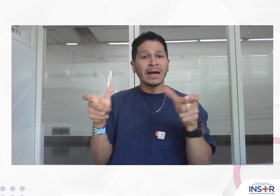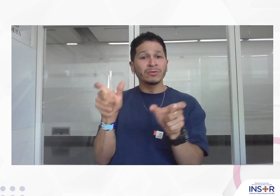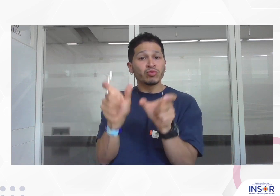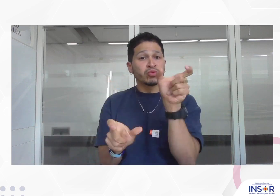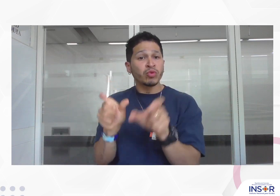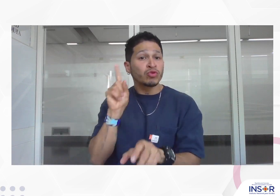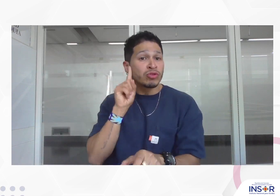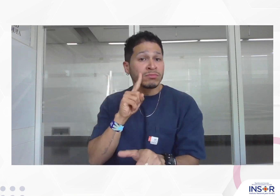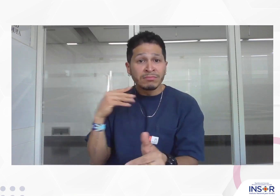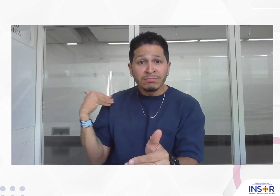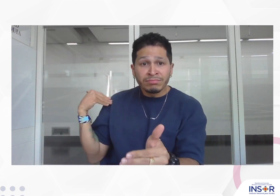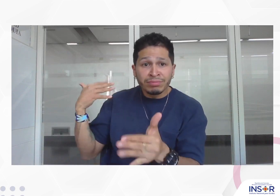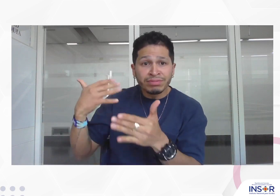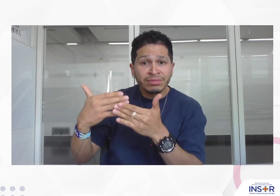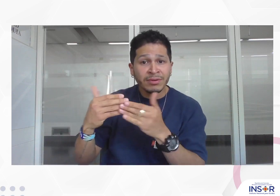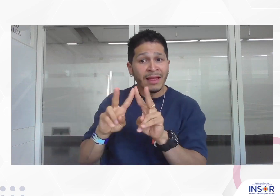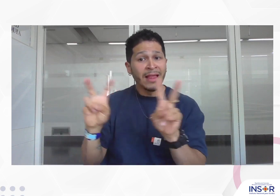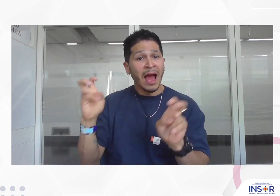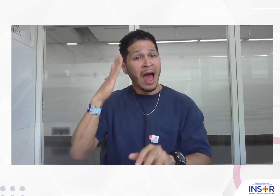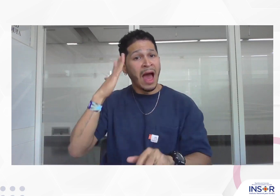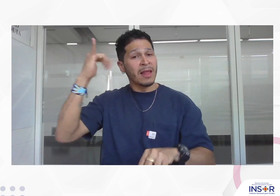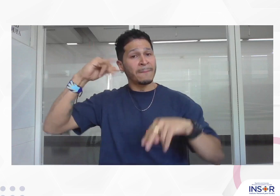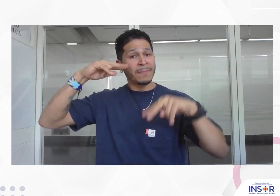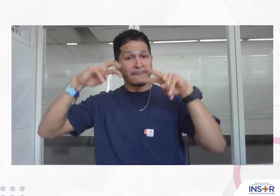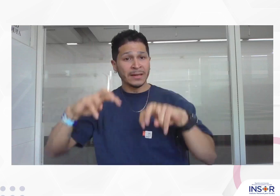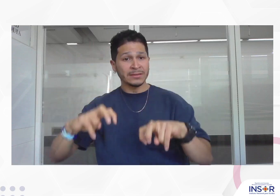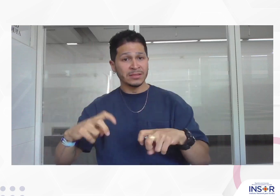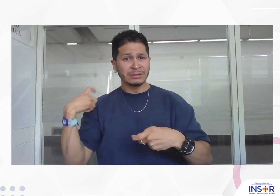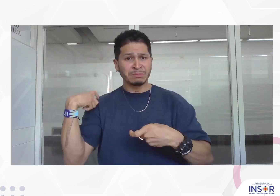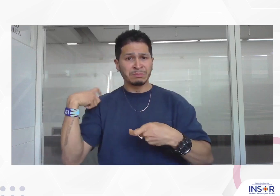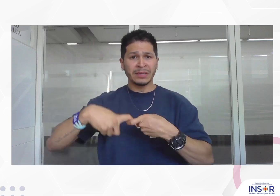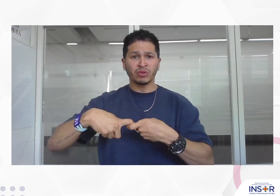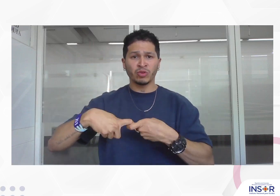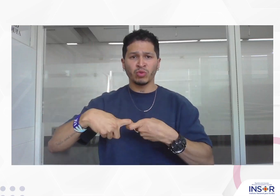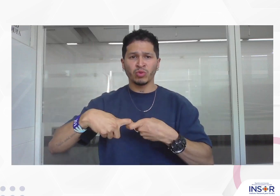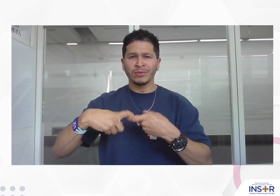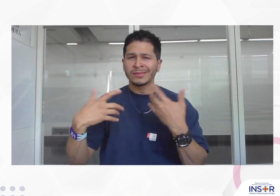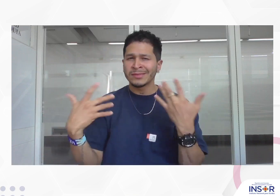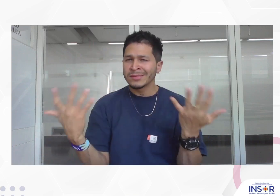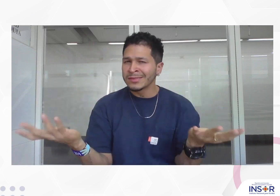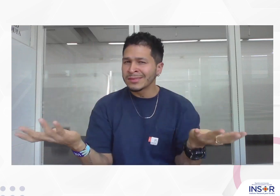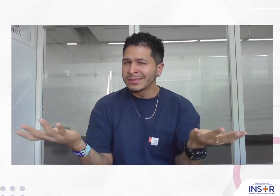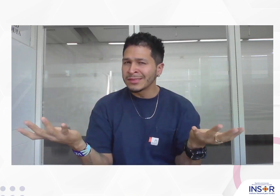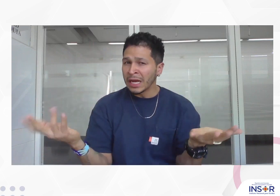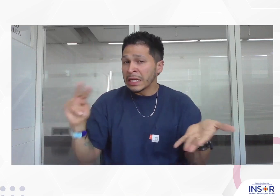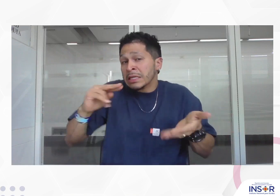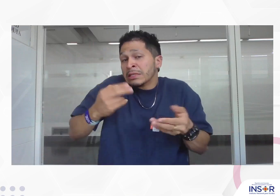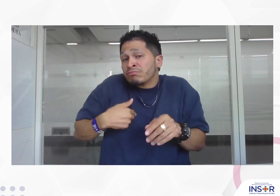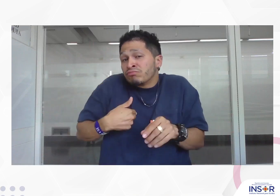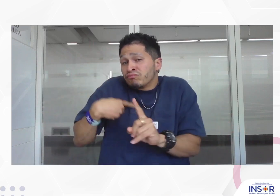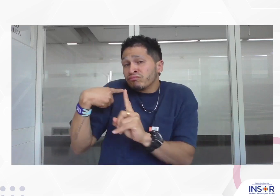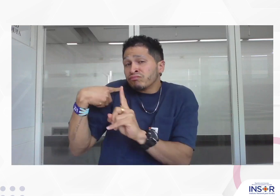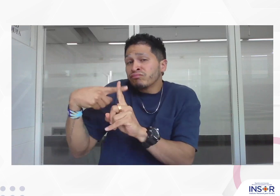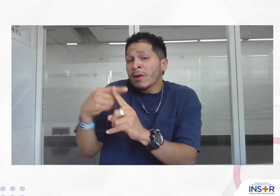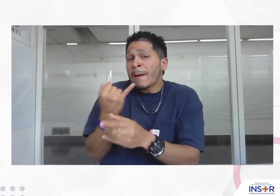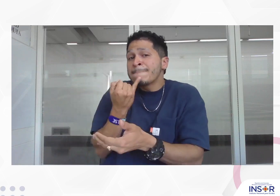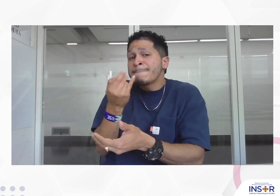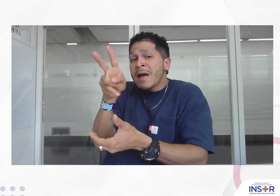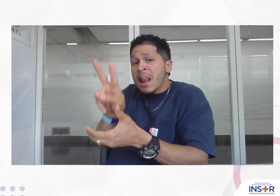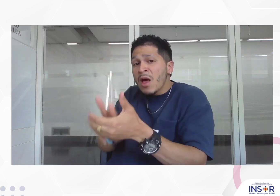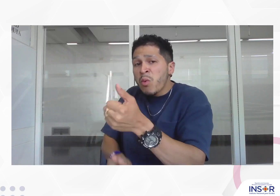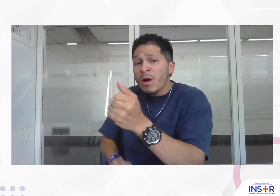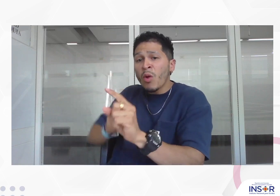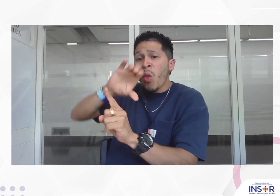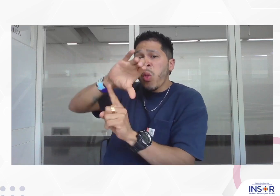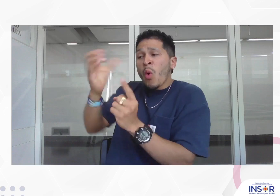temas es muy importante, pero hagámoslo en la lengua de señas, reconociendo también esa participación académica de las personas sordas desde